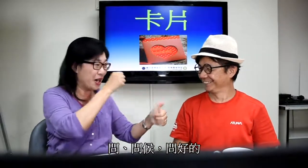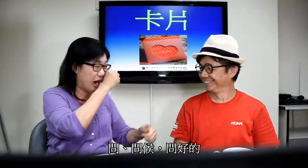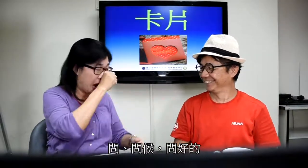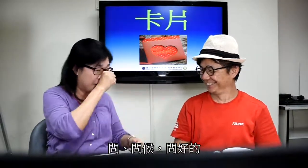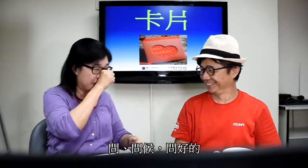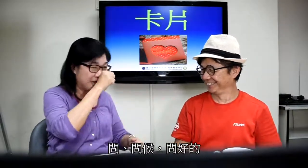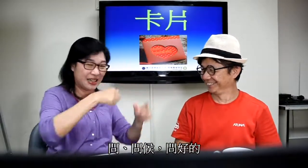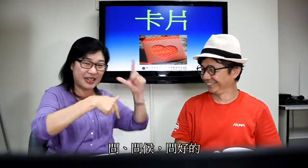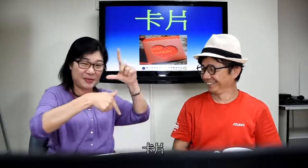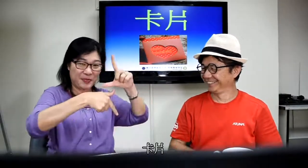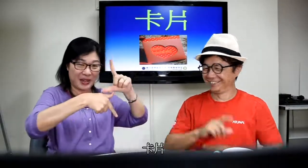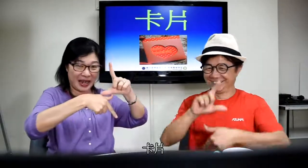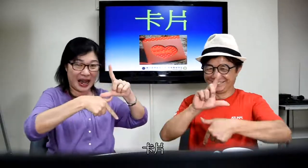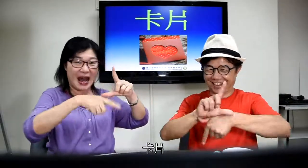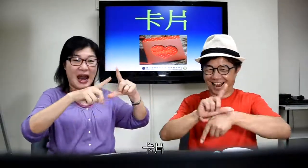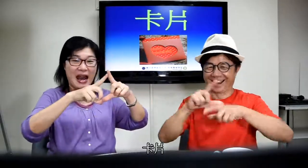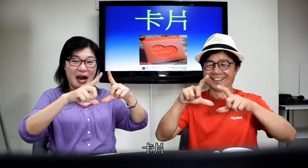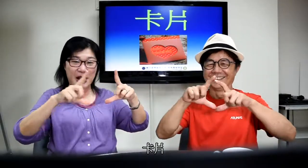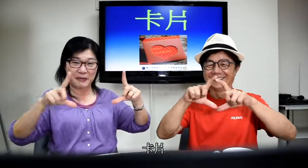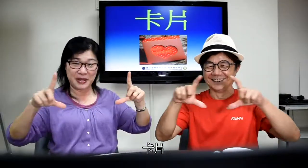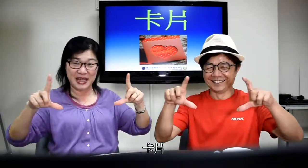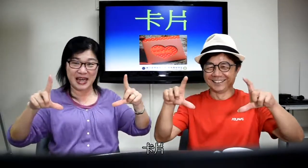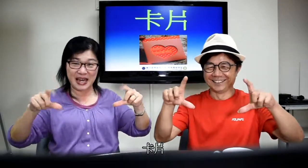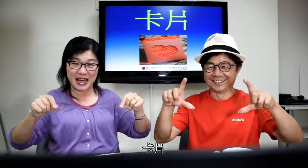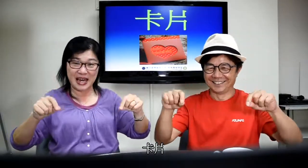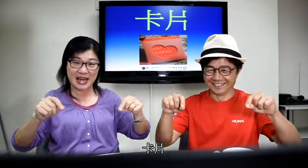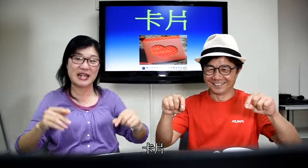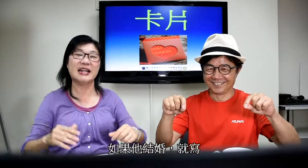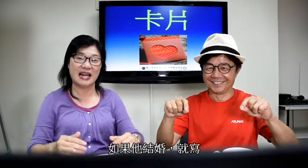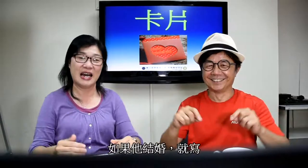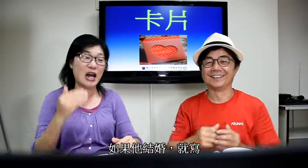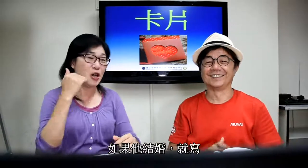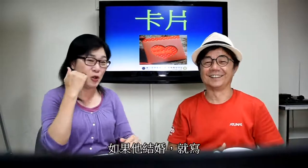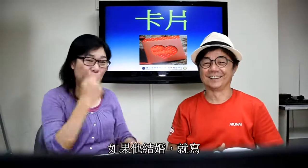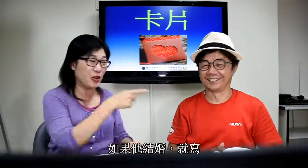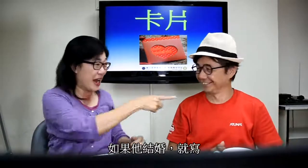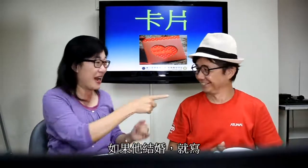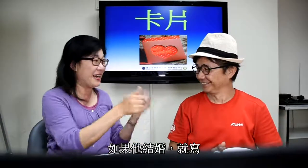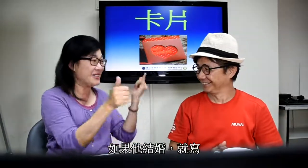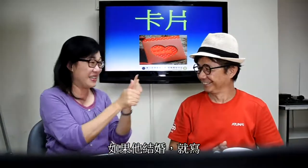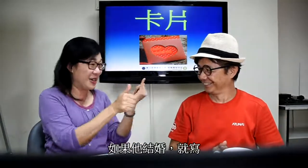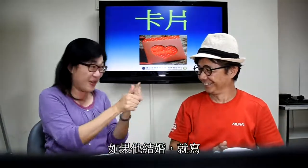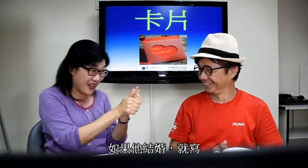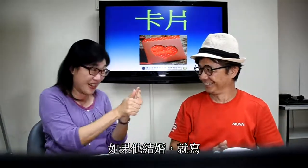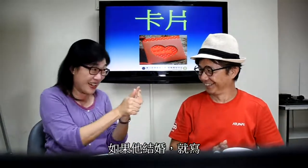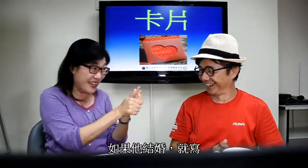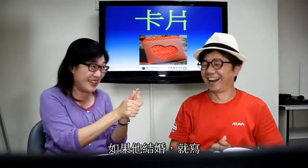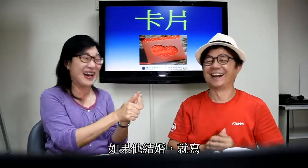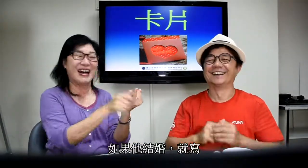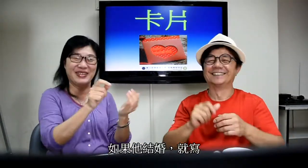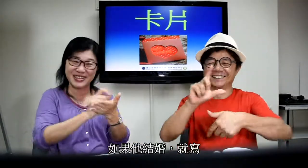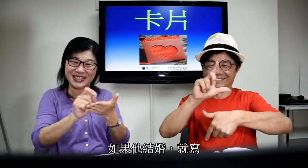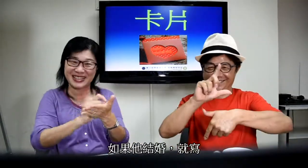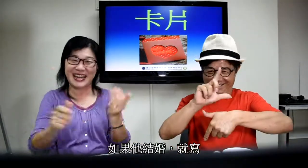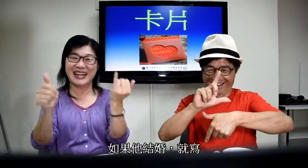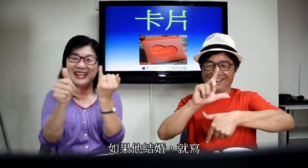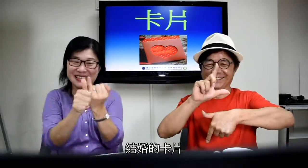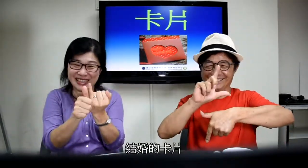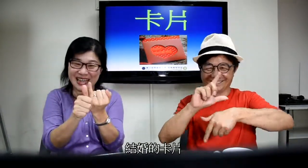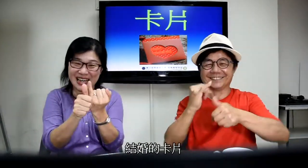问好的卡片。如果他结婚，好，就写结婚